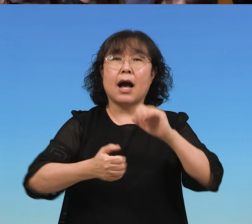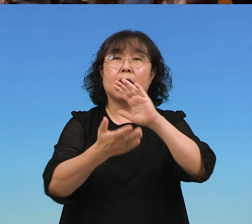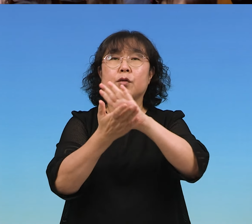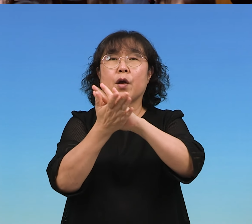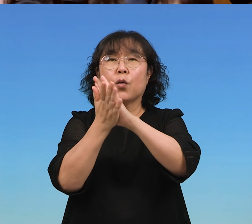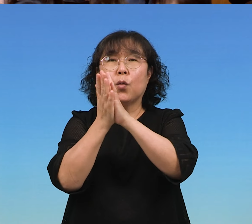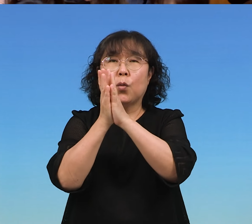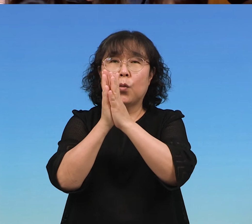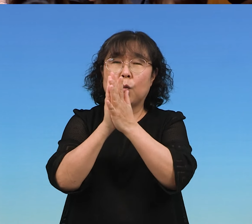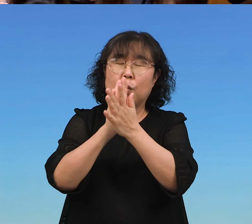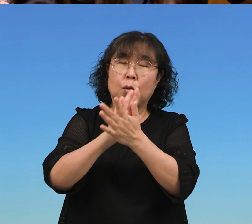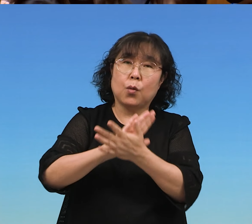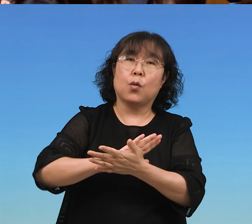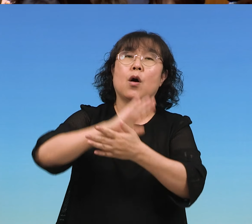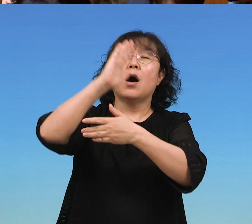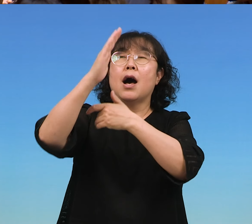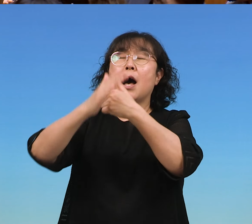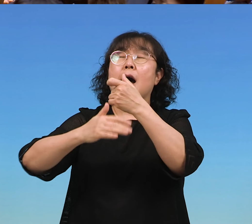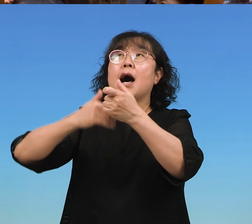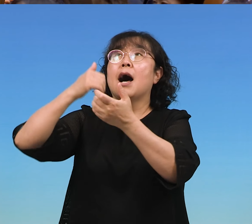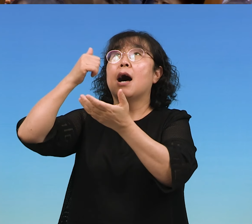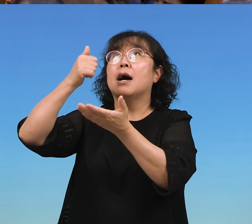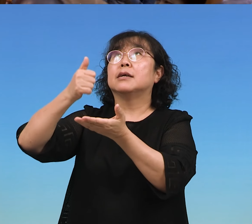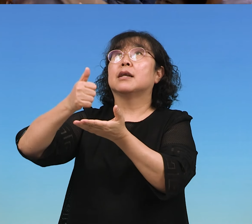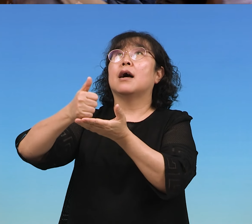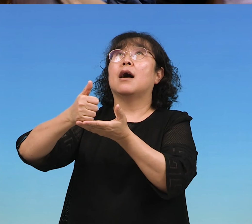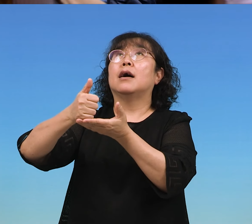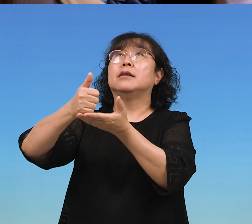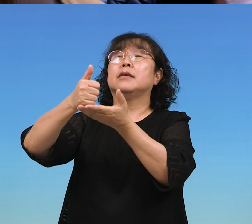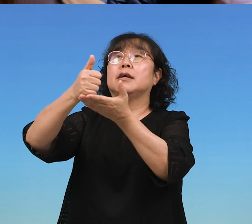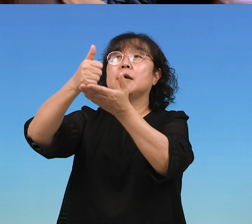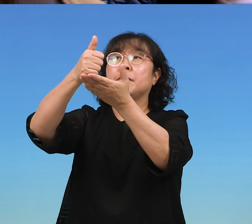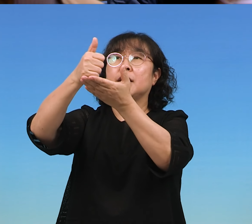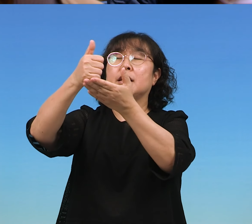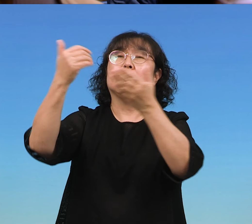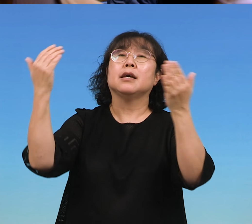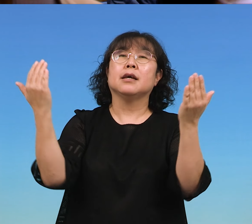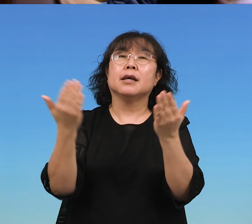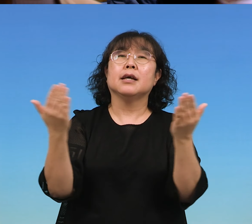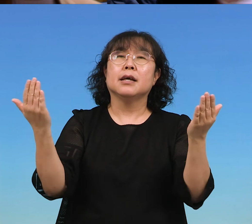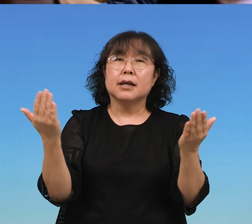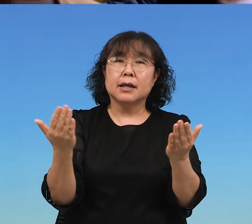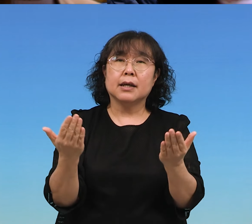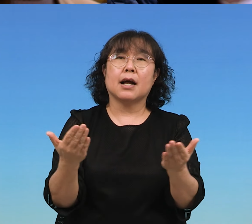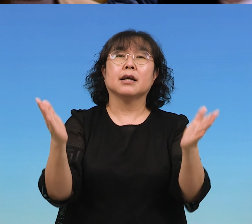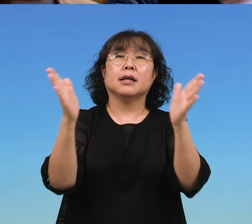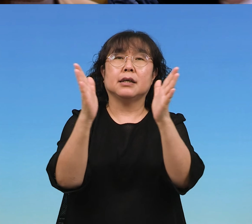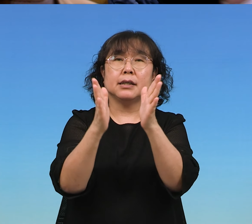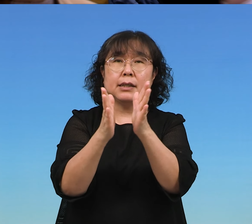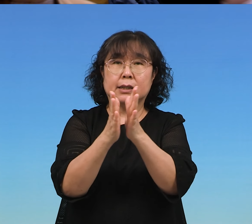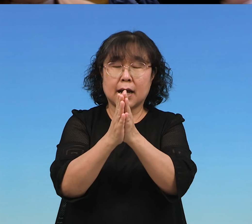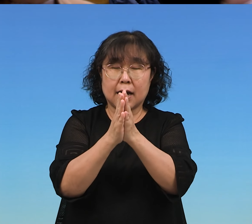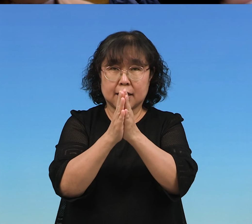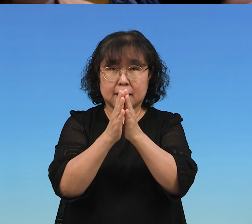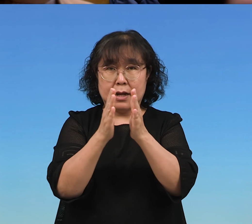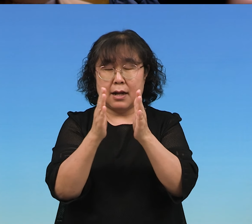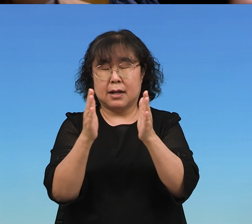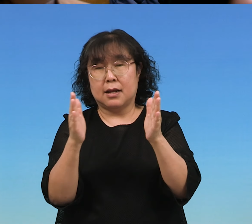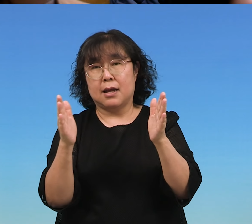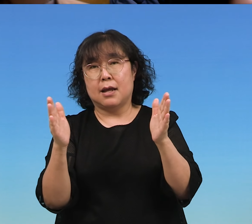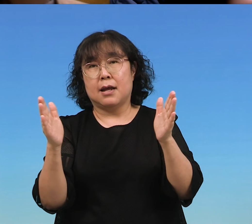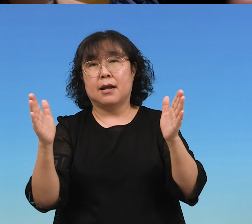주의 역사가 되고, 하나님이 일하기 시작하네. 여러분이 일을 도우시는